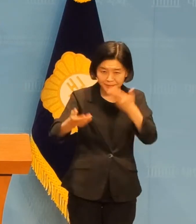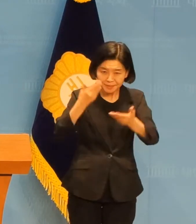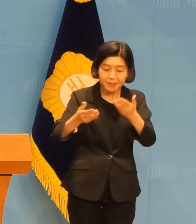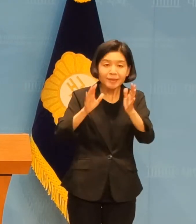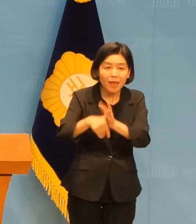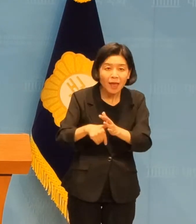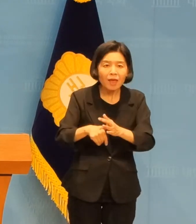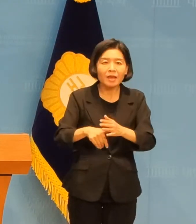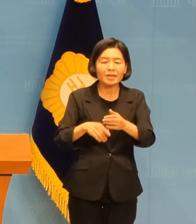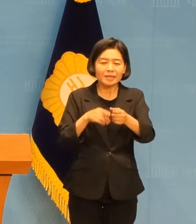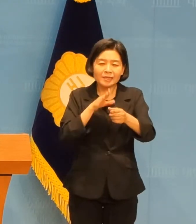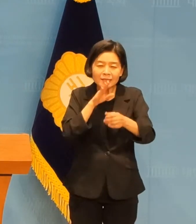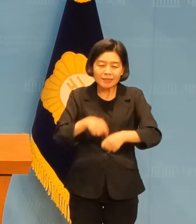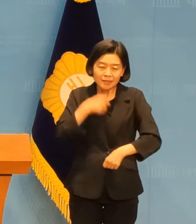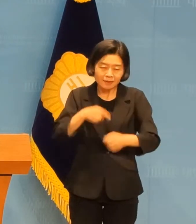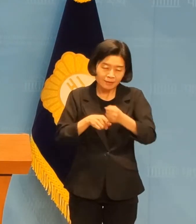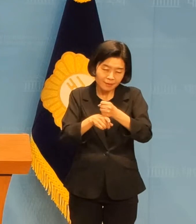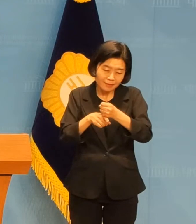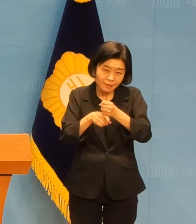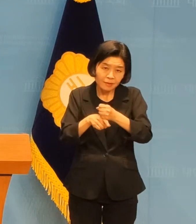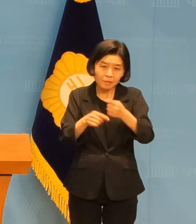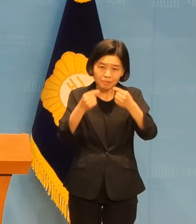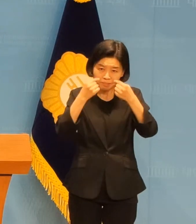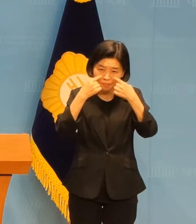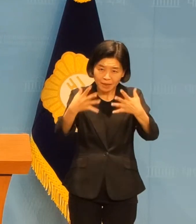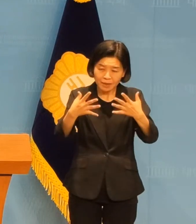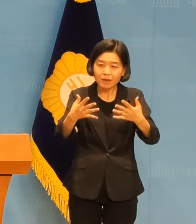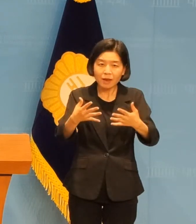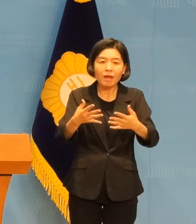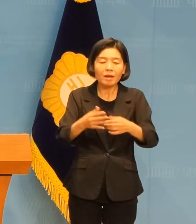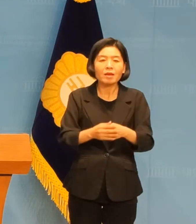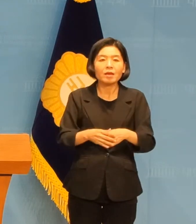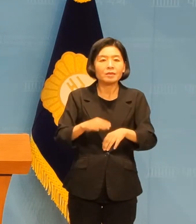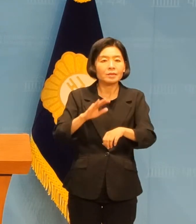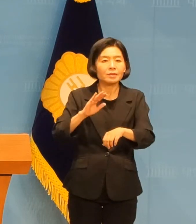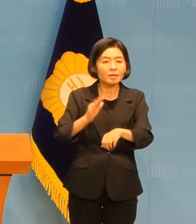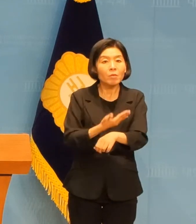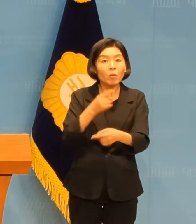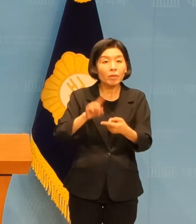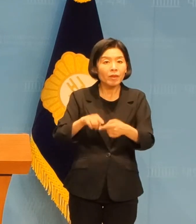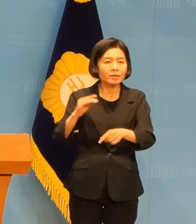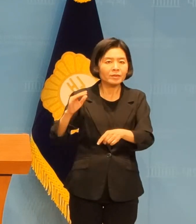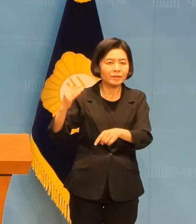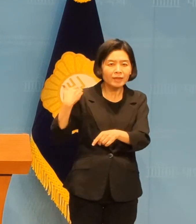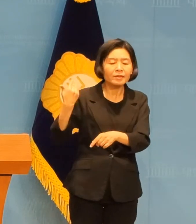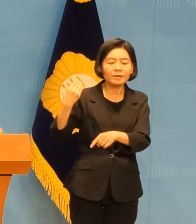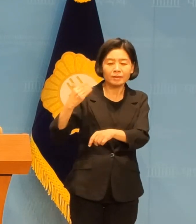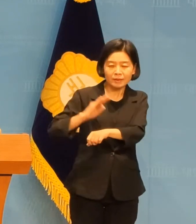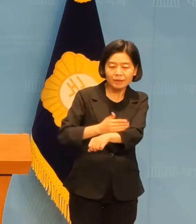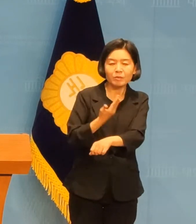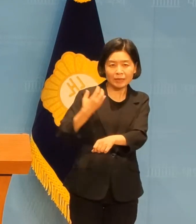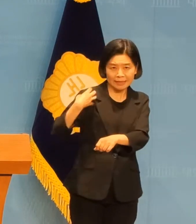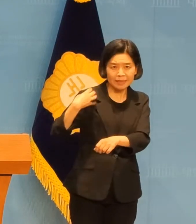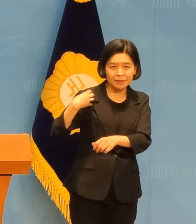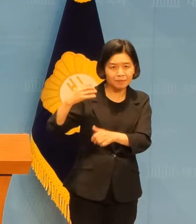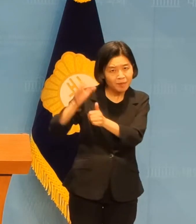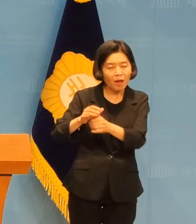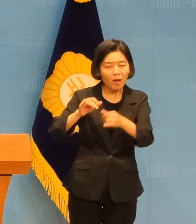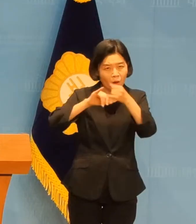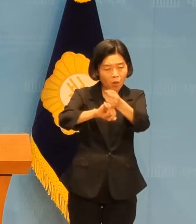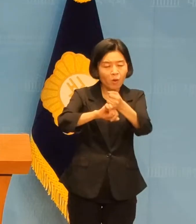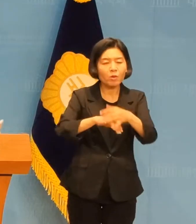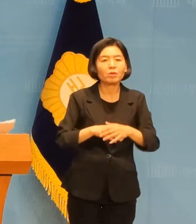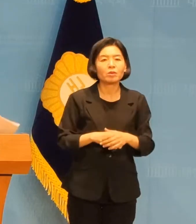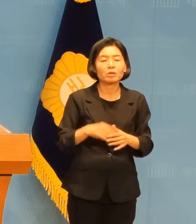명명백백하게 밝히고 반드시 그 법적 책임을 물을 것이다 라는 점을 밝혀둡니다. 우리